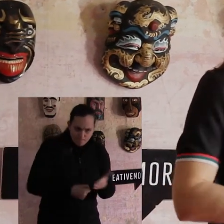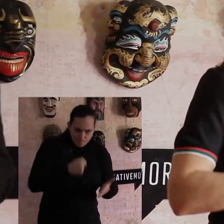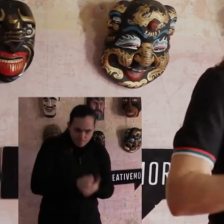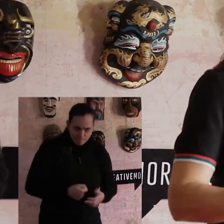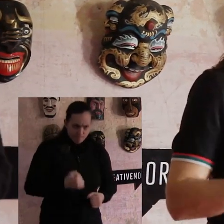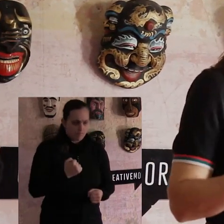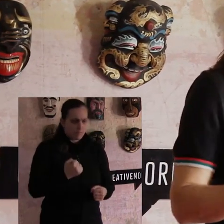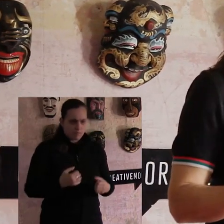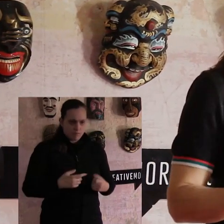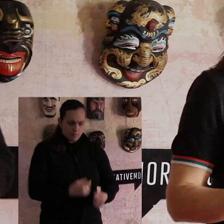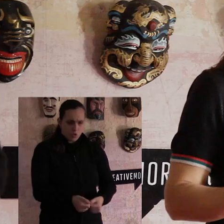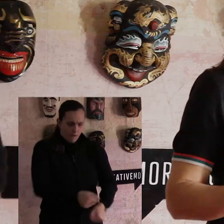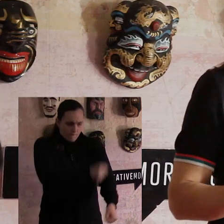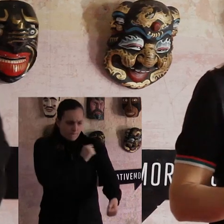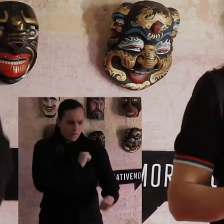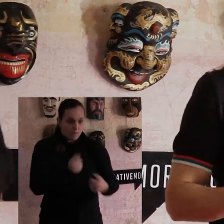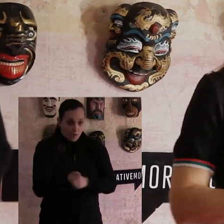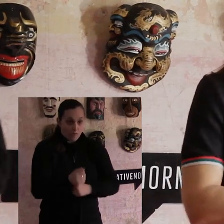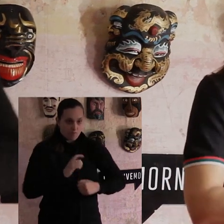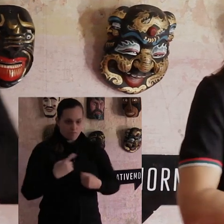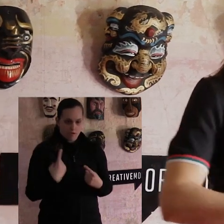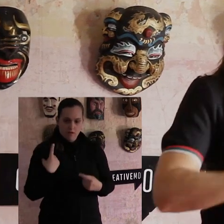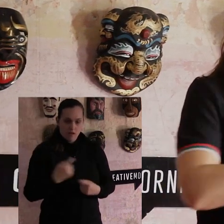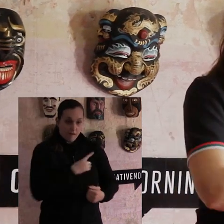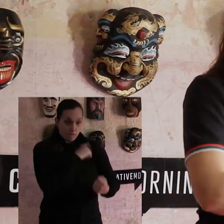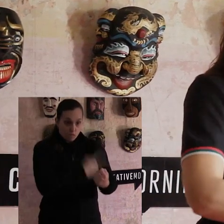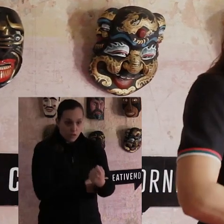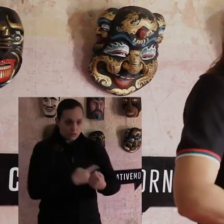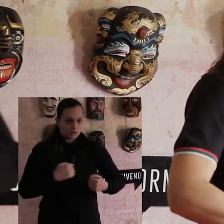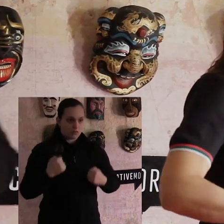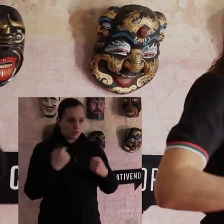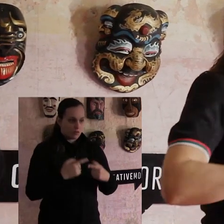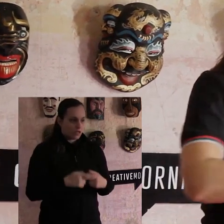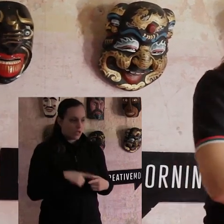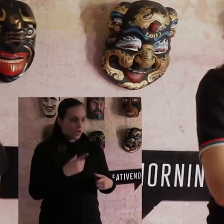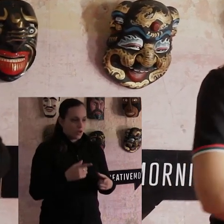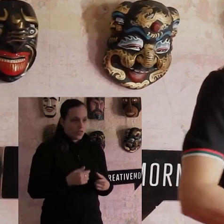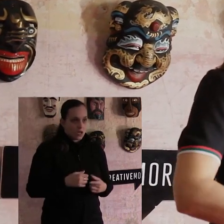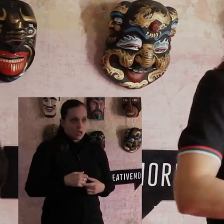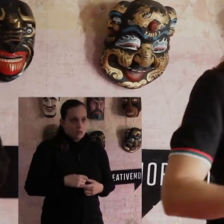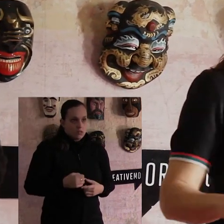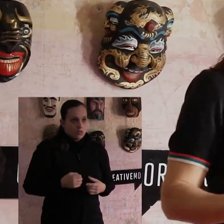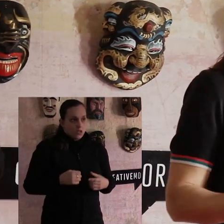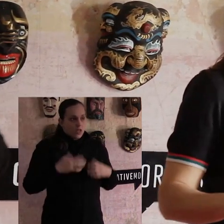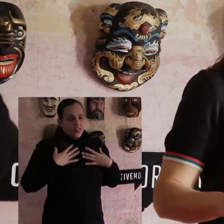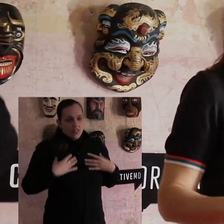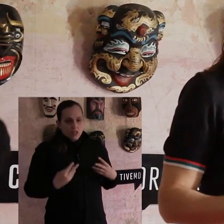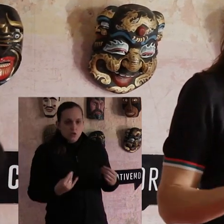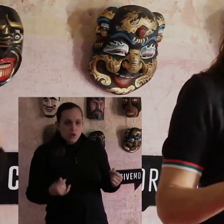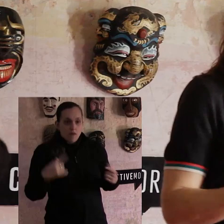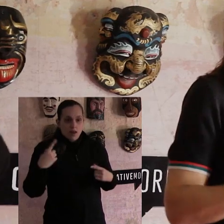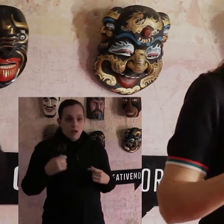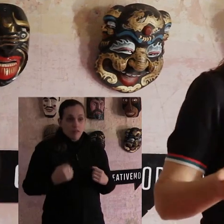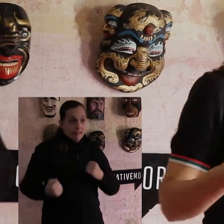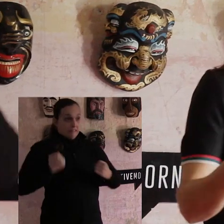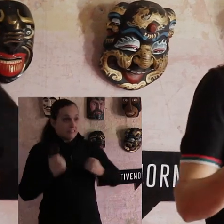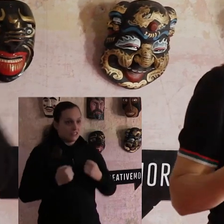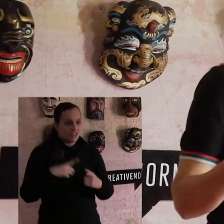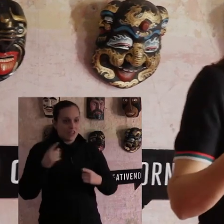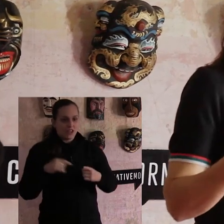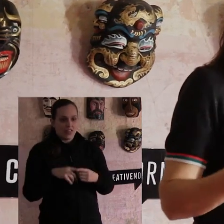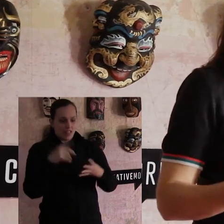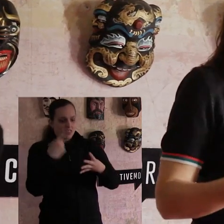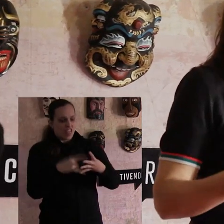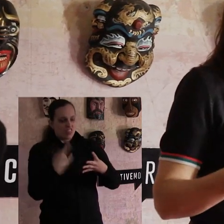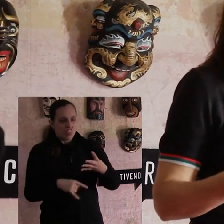uno era particular y singular, que una estiraba mejor, la otra era más histriónica, la otra, pero todas valen. Acá no era una competencia